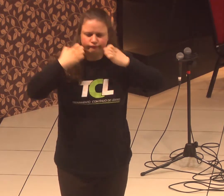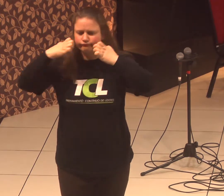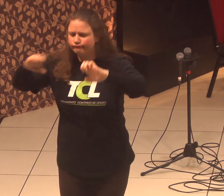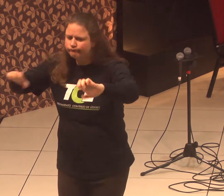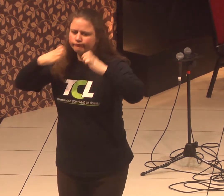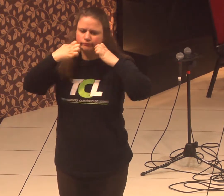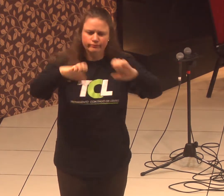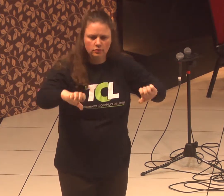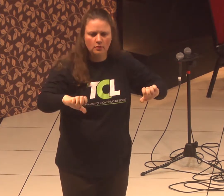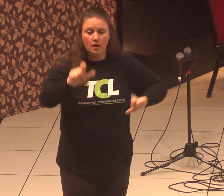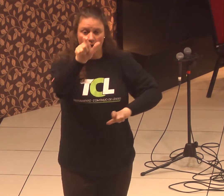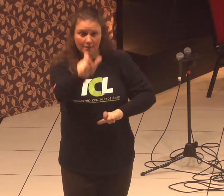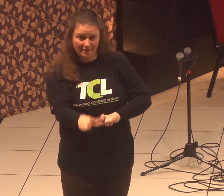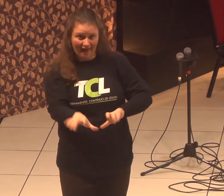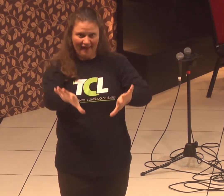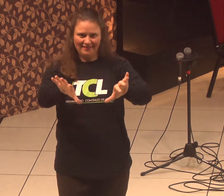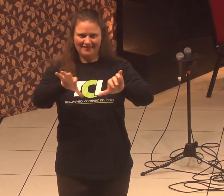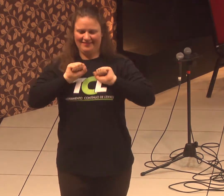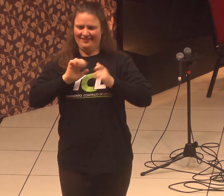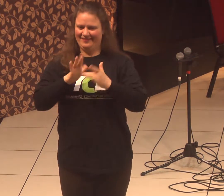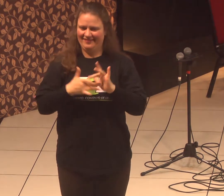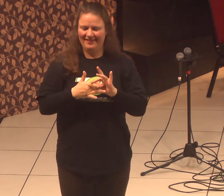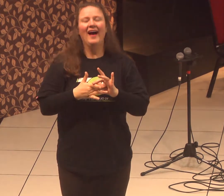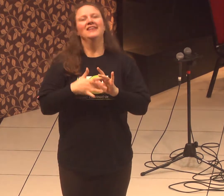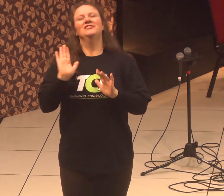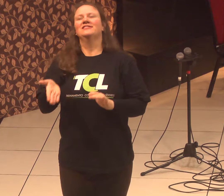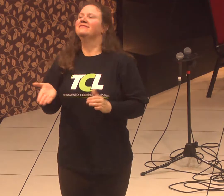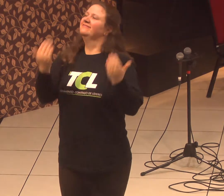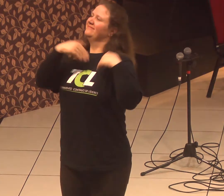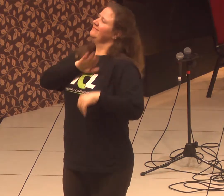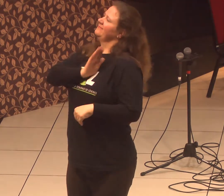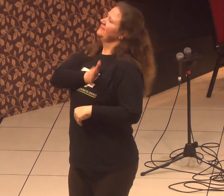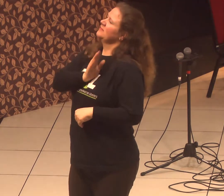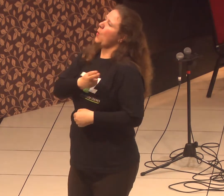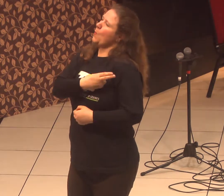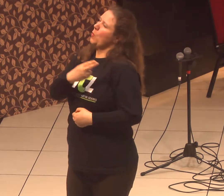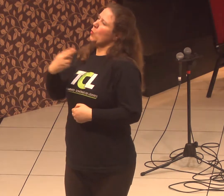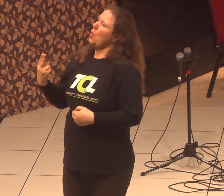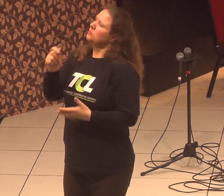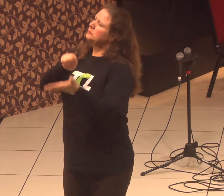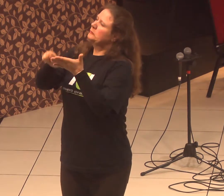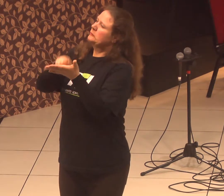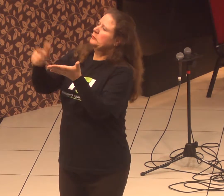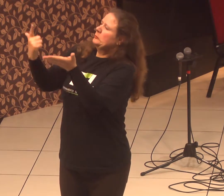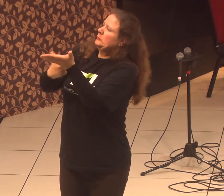e daí a pessoa recebe Jesus, amém, foi salva, o sangue de Jesus lavou, o nome foi escrito no livro da vida, mas deixa